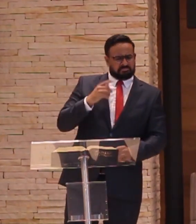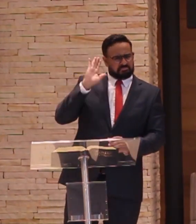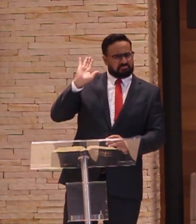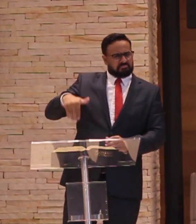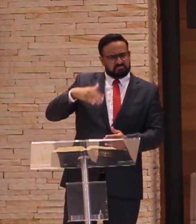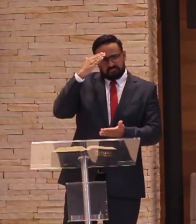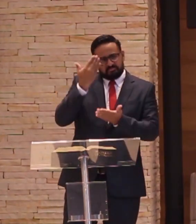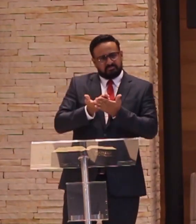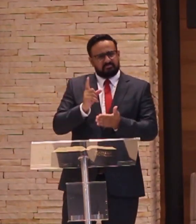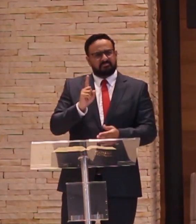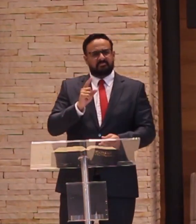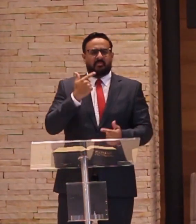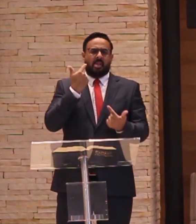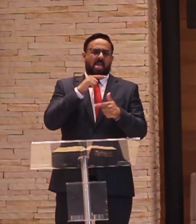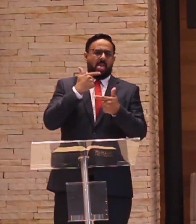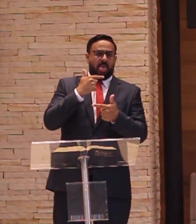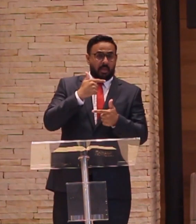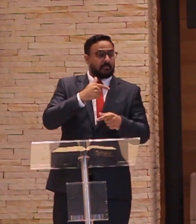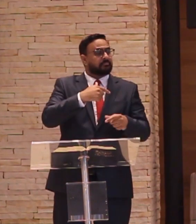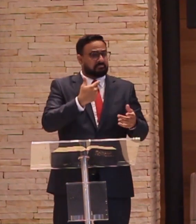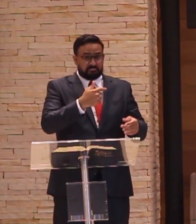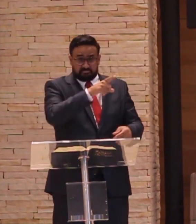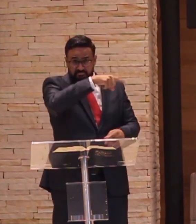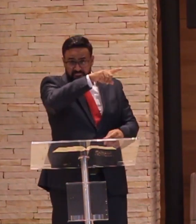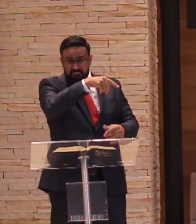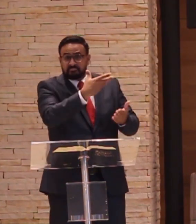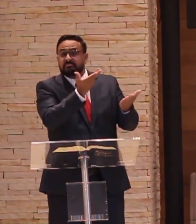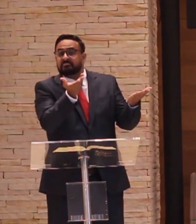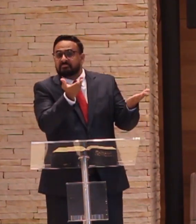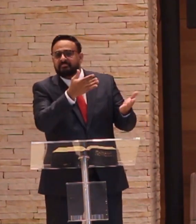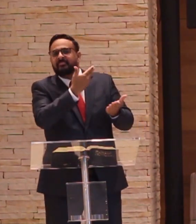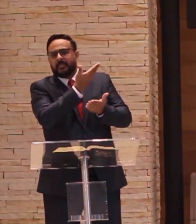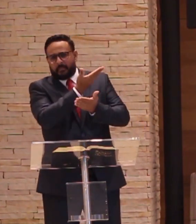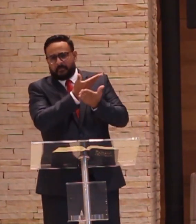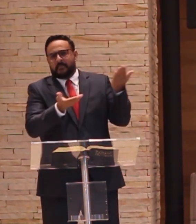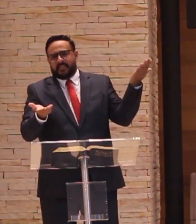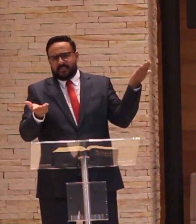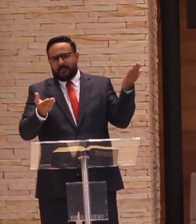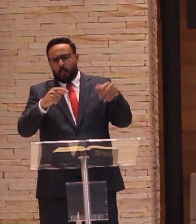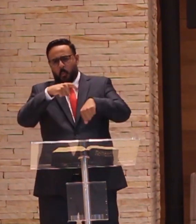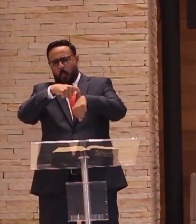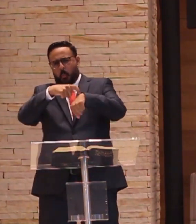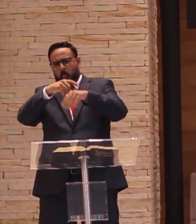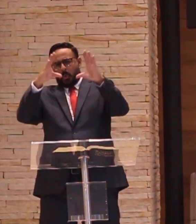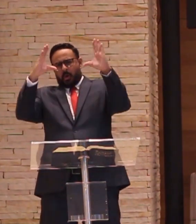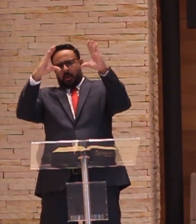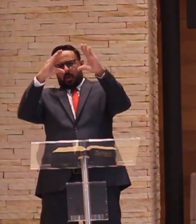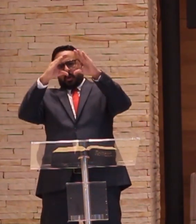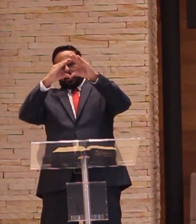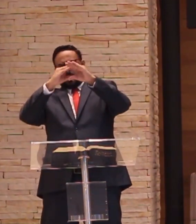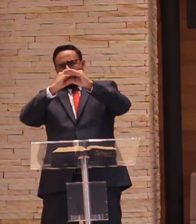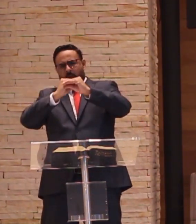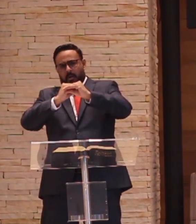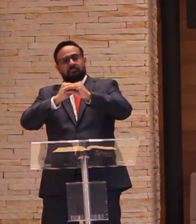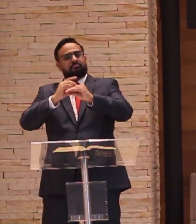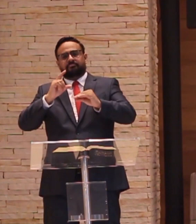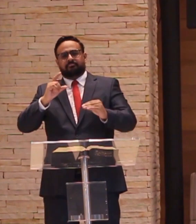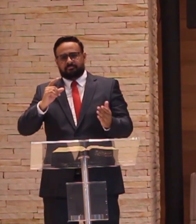havia instruído. Também os egípcios que moravam no Egito, que eram naturais do Egito,